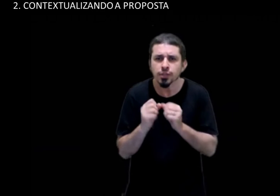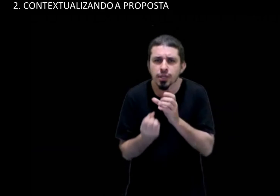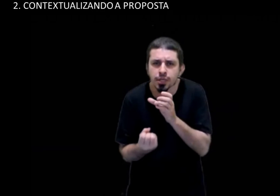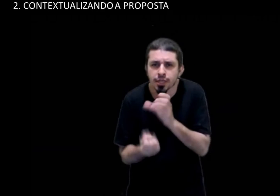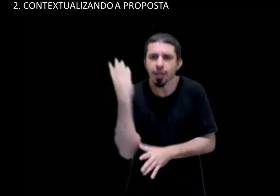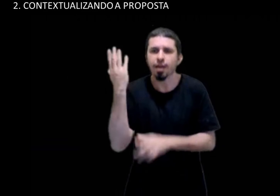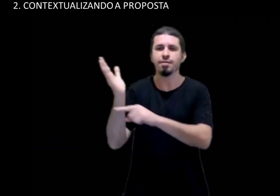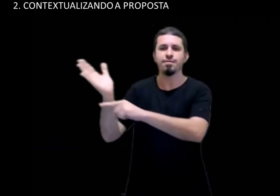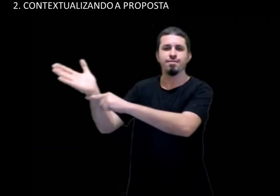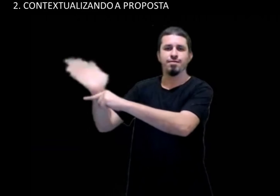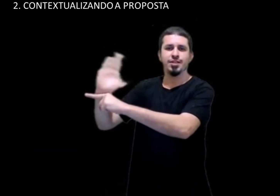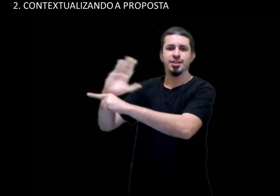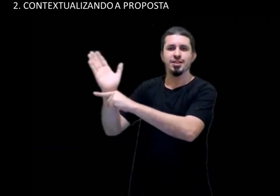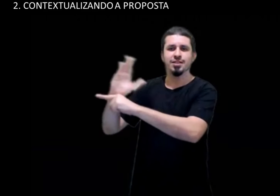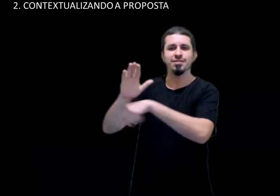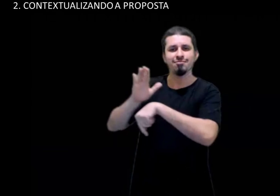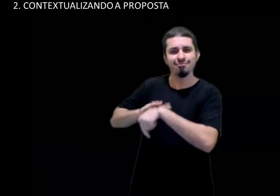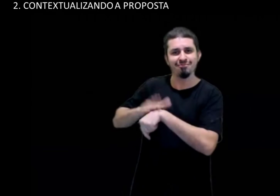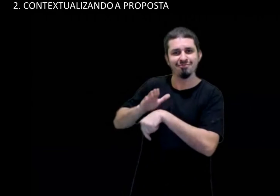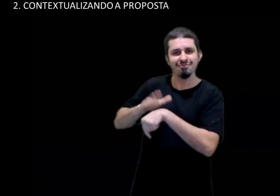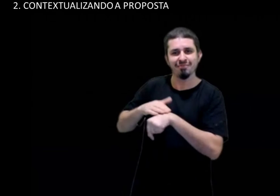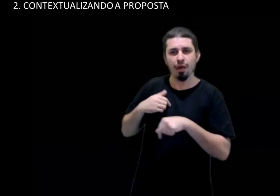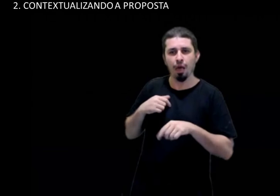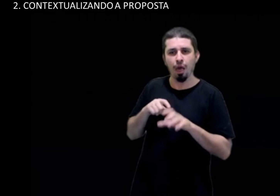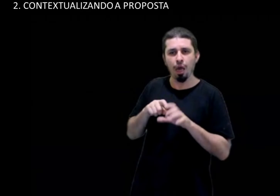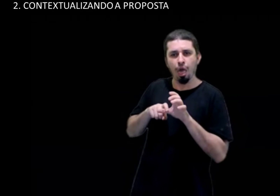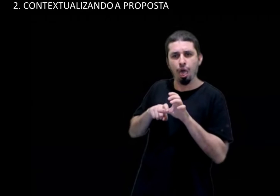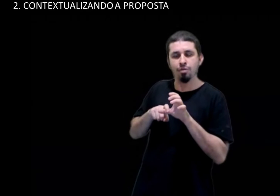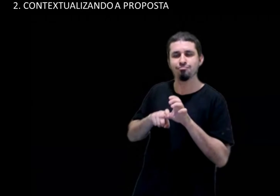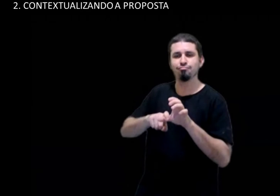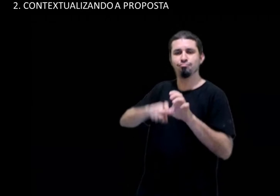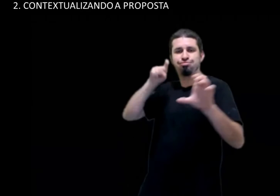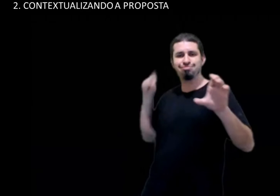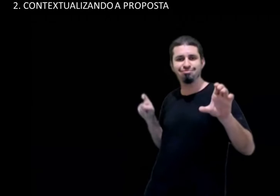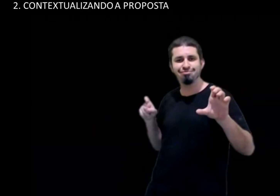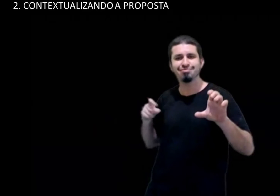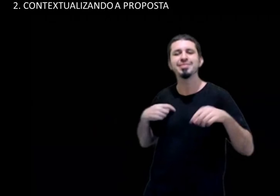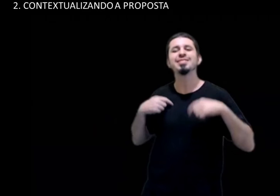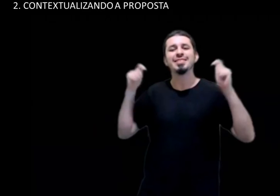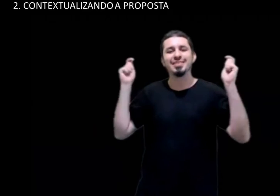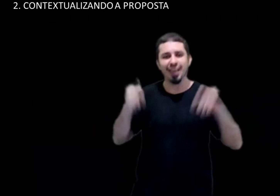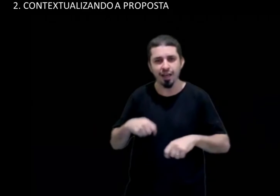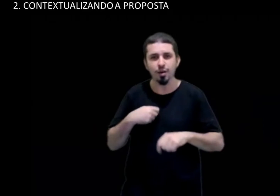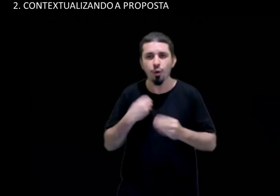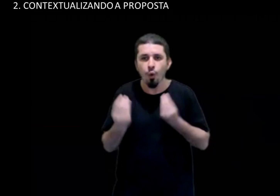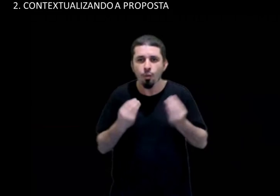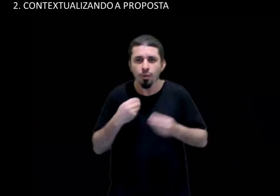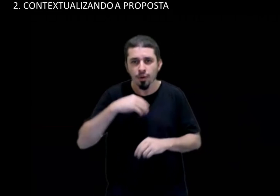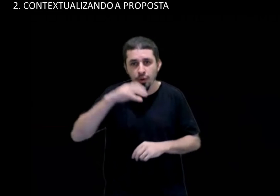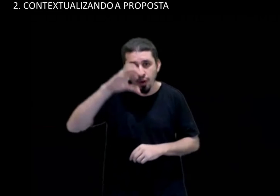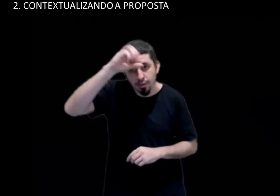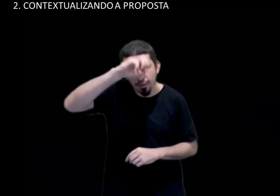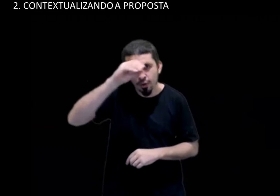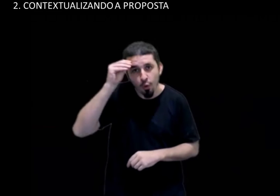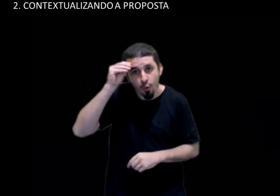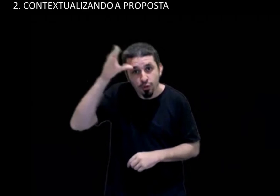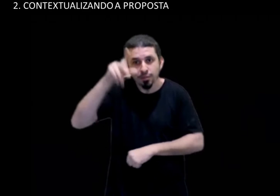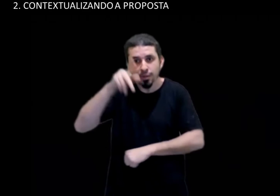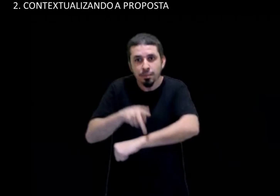vídeos educativos com autonomia, visando aplicar no seu fazer pedagógico este conhecimento e, por